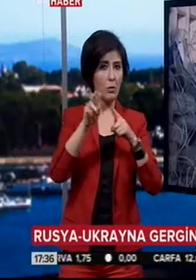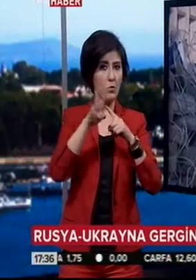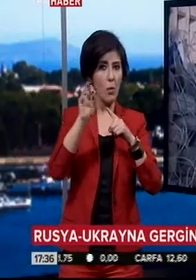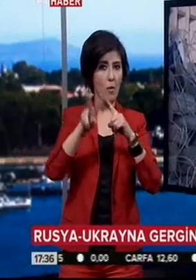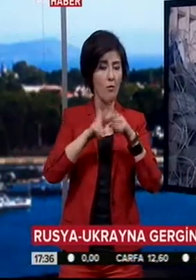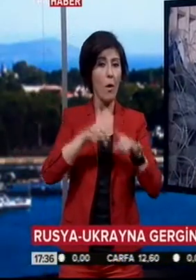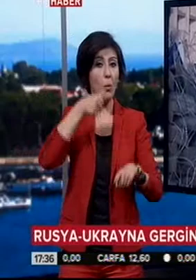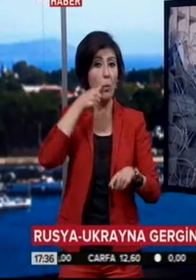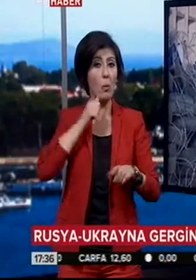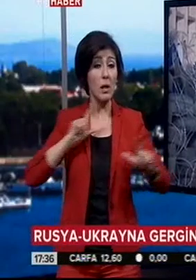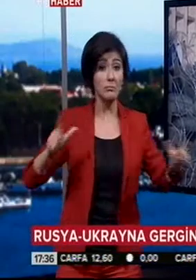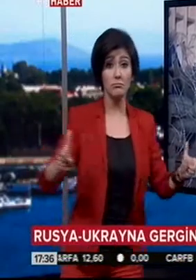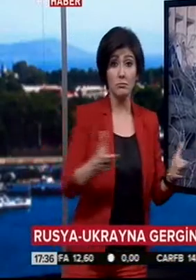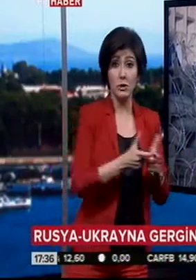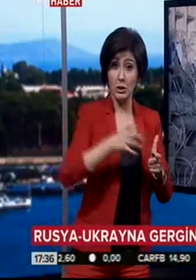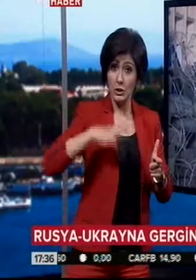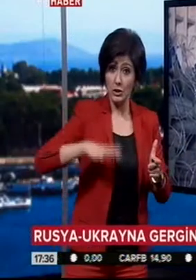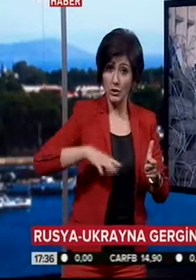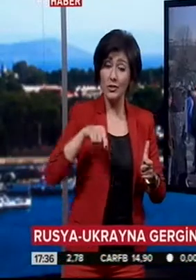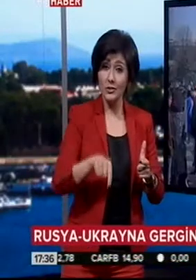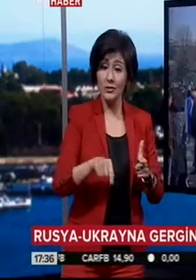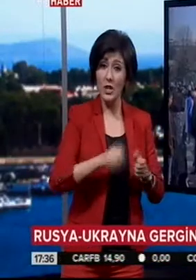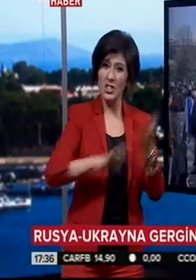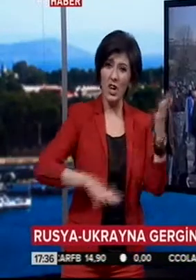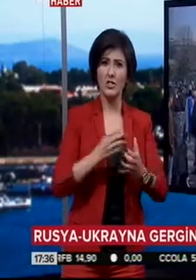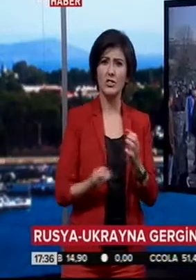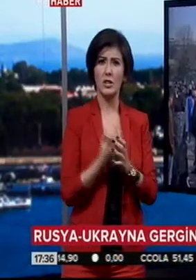Moskova'nın Ukrayna'yı işgal etmek için karışıklık çıkarmaya çalıştığını söyledi.